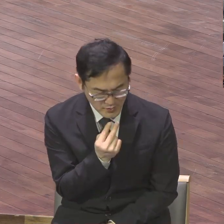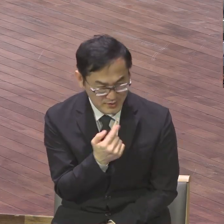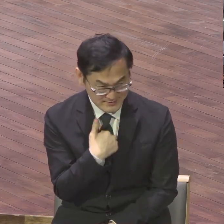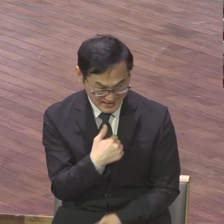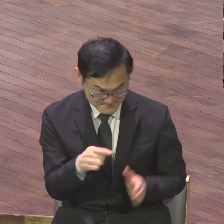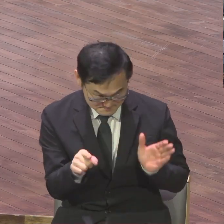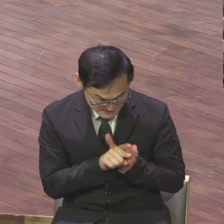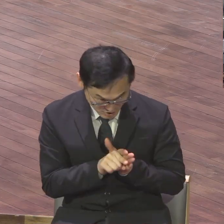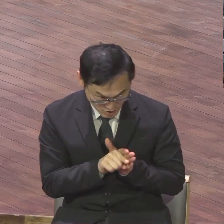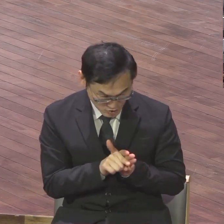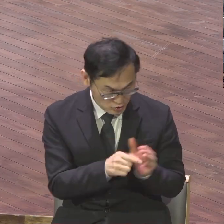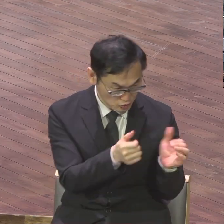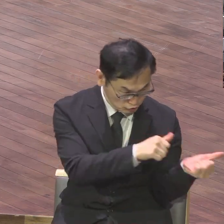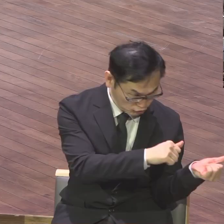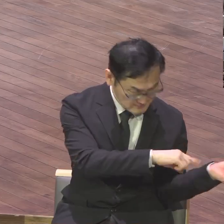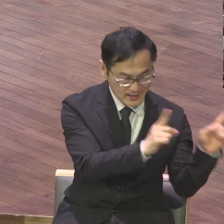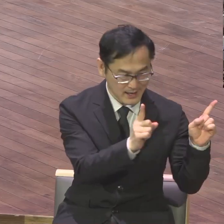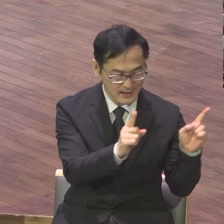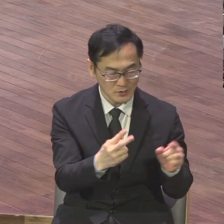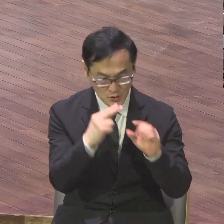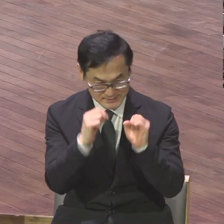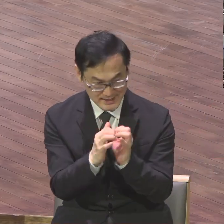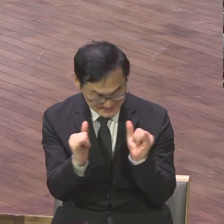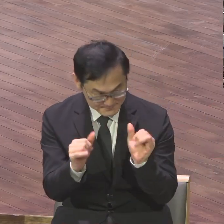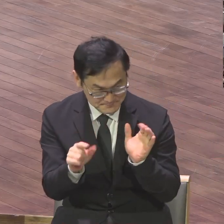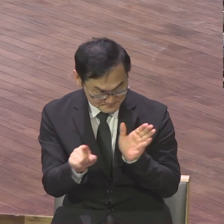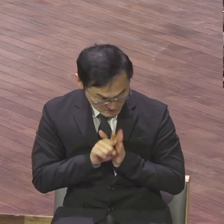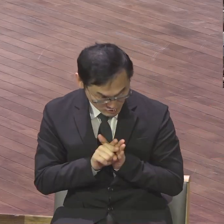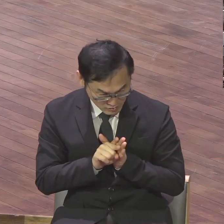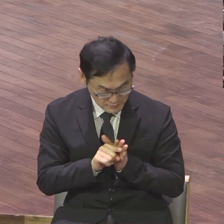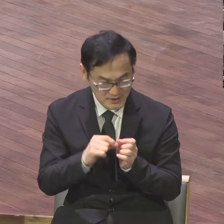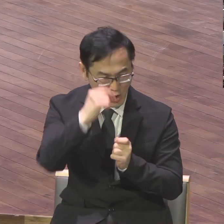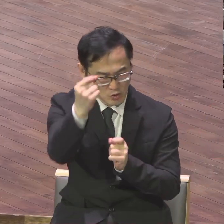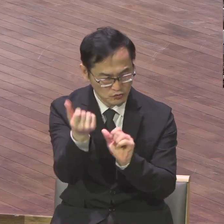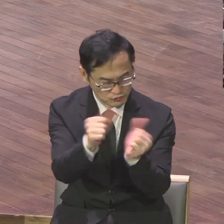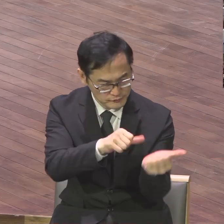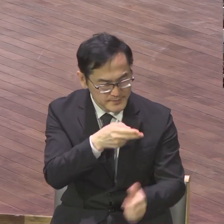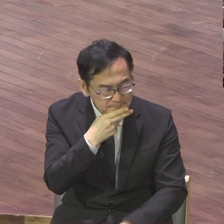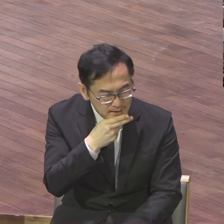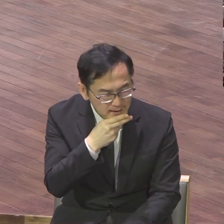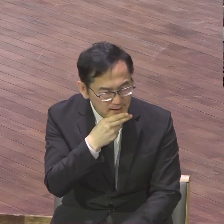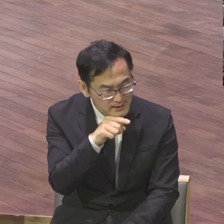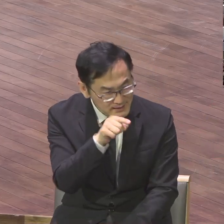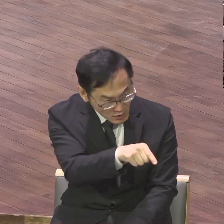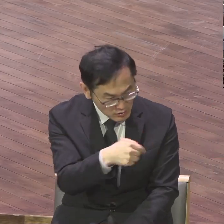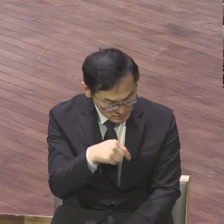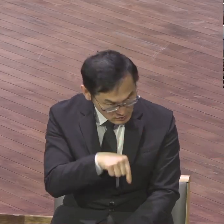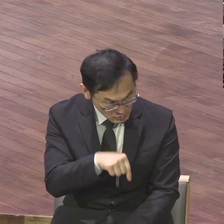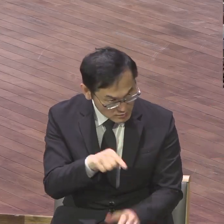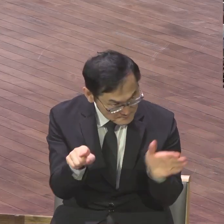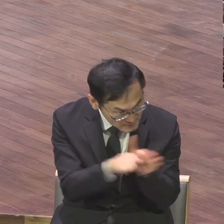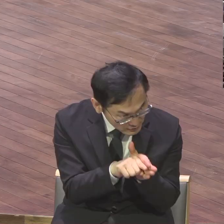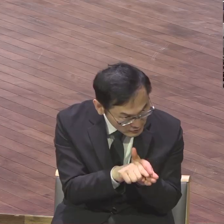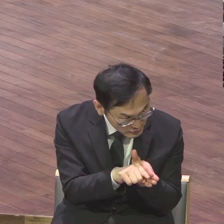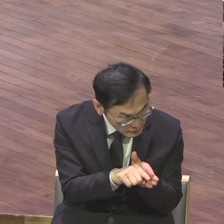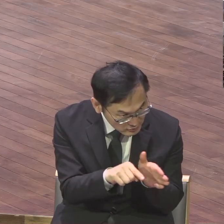믿는 자는 죽어도 살겠고 물어 살아서 나를 믿는 자는 영원히 죽지 아니하리니 이것을 내가